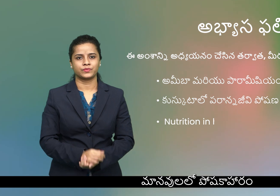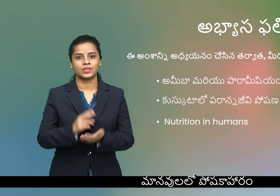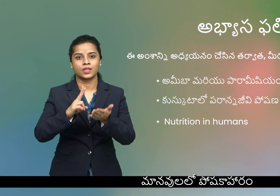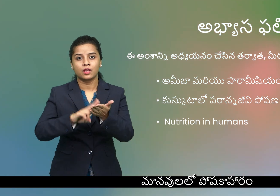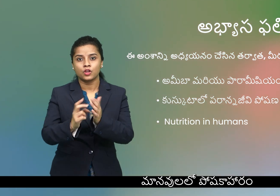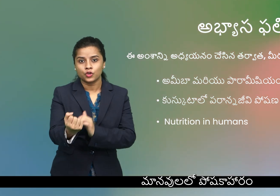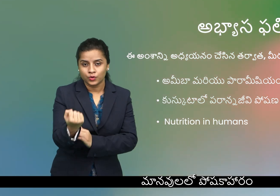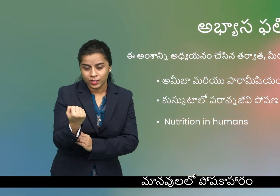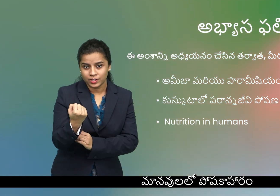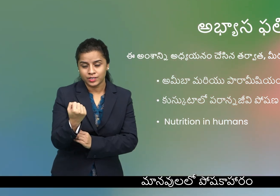మానవులలో పోషకాహారం.